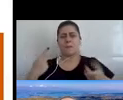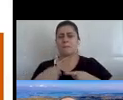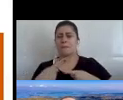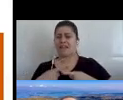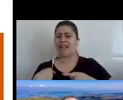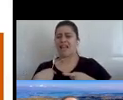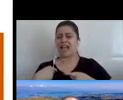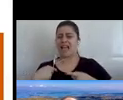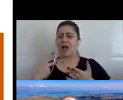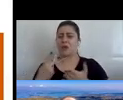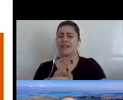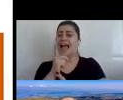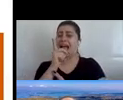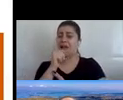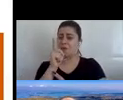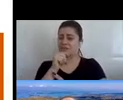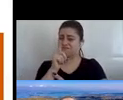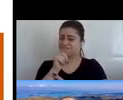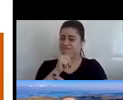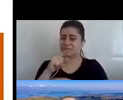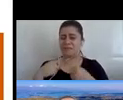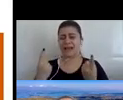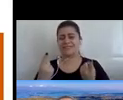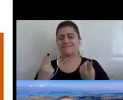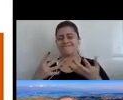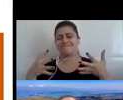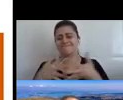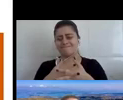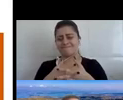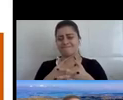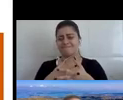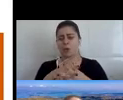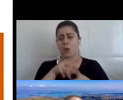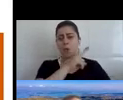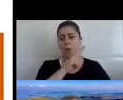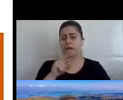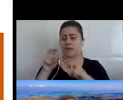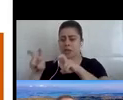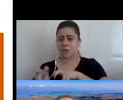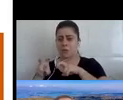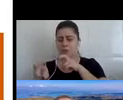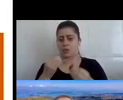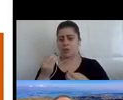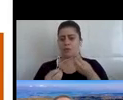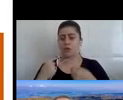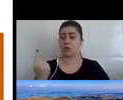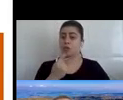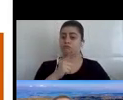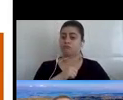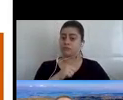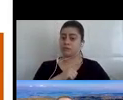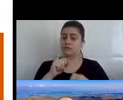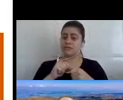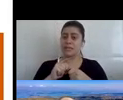da água muito presente, mas o conflito dessa expansão urbana sobre o rural e sobre o urbano. E nós temos trabalhado com eles há mais de